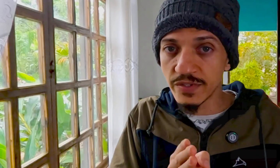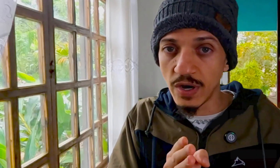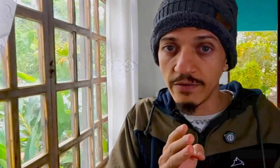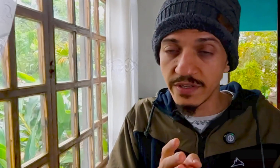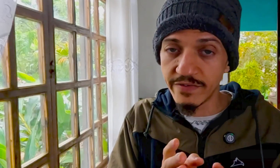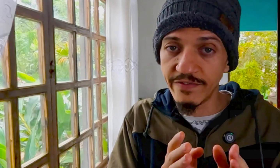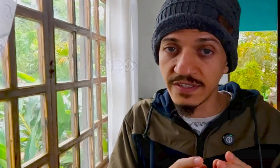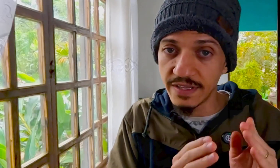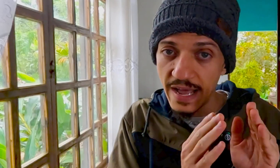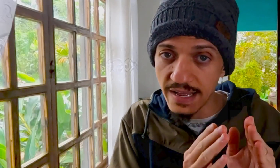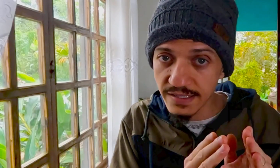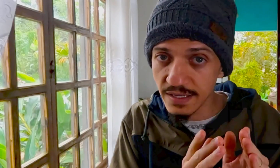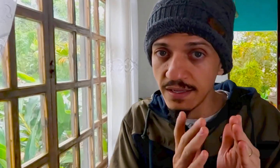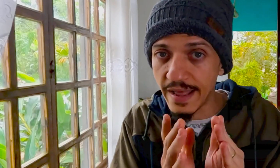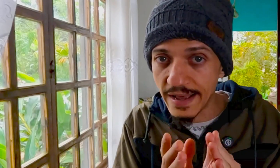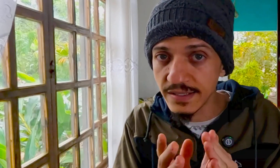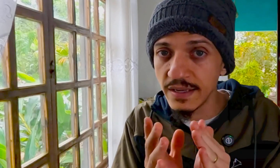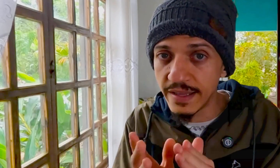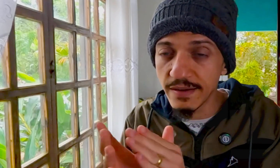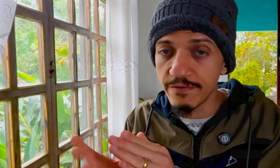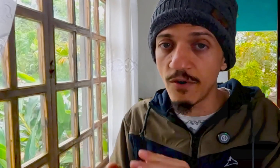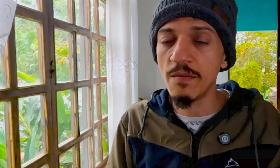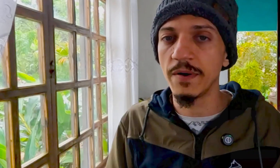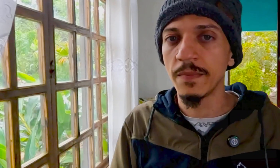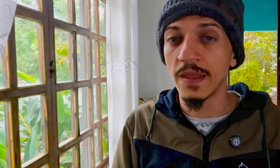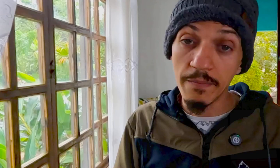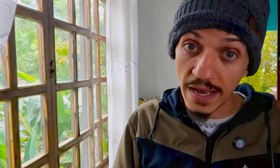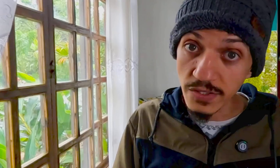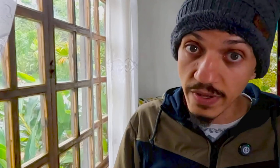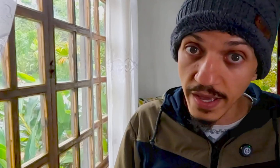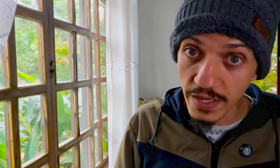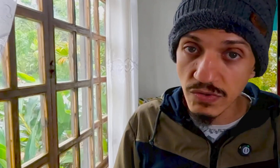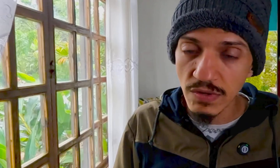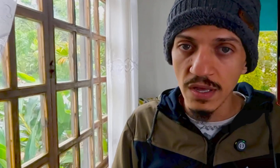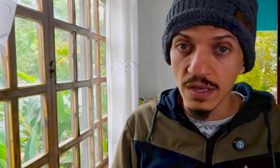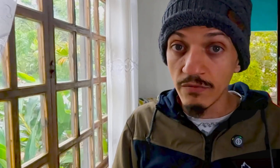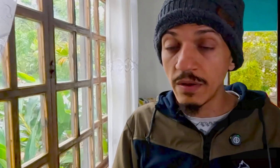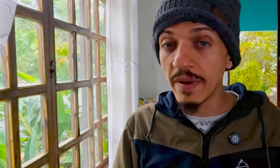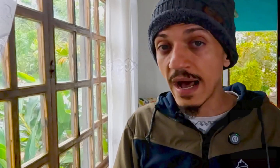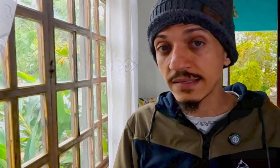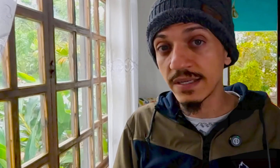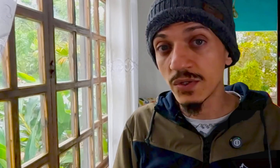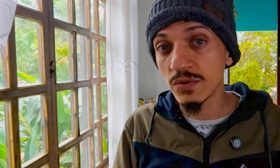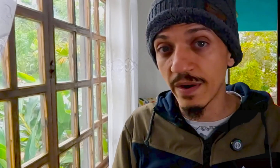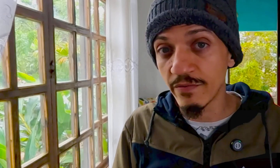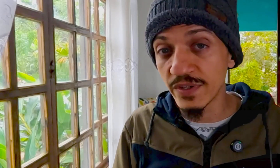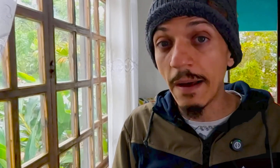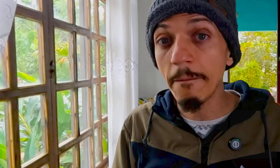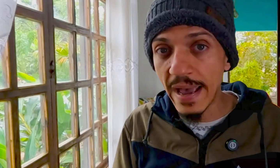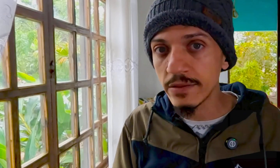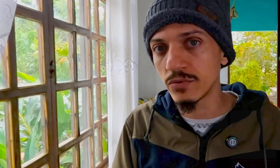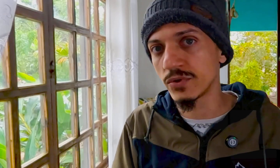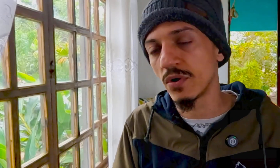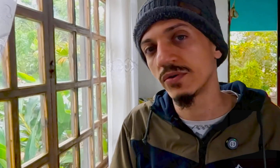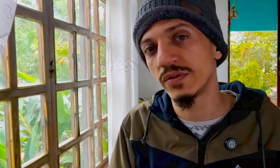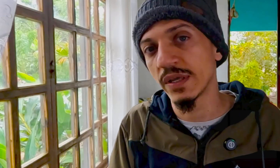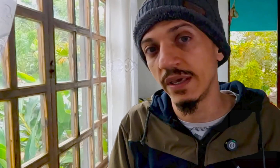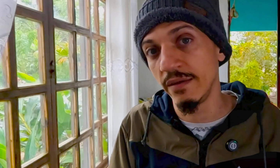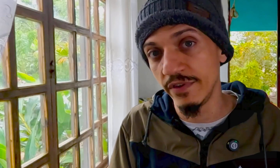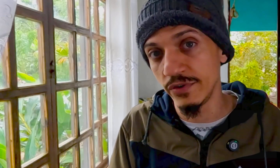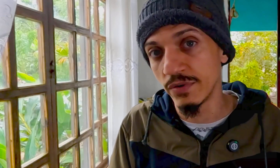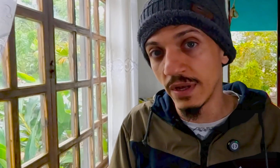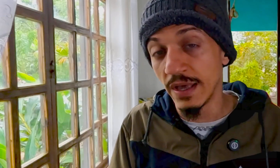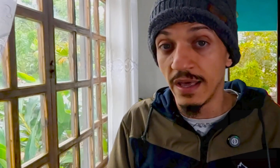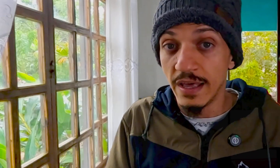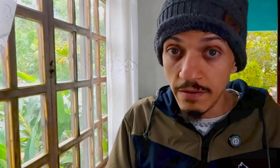para você, olha, você vai fazer dessa e dessa forma. Mais do que isso, vou liberar acesso para você a métodos nossos aqui